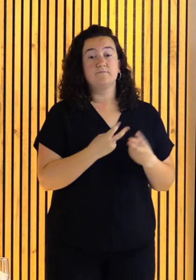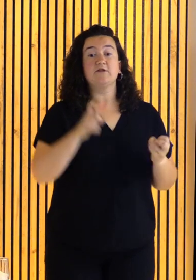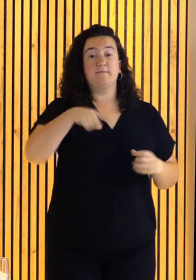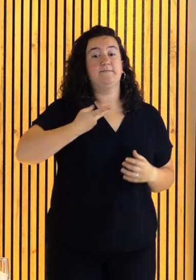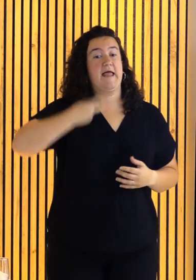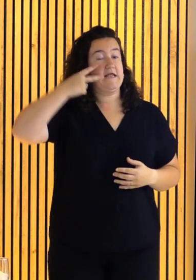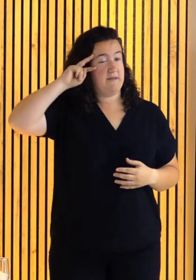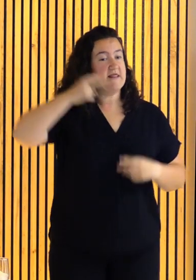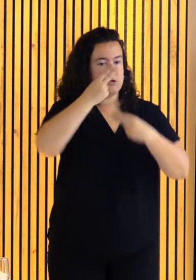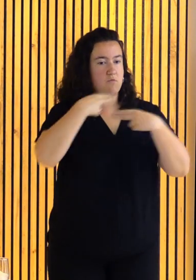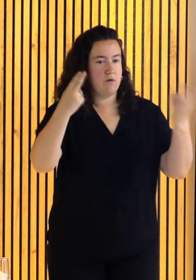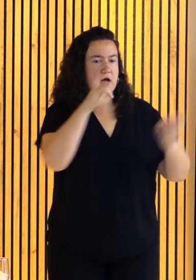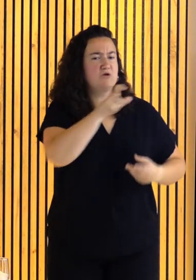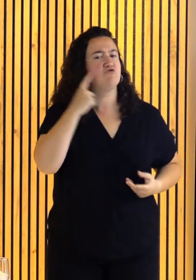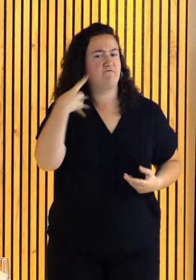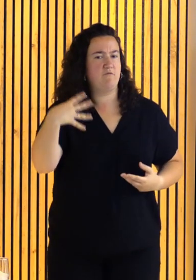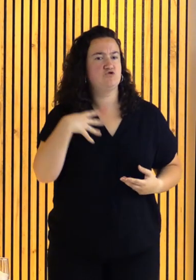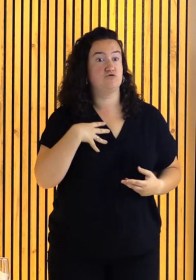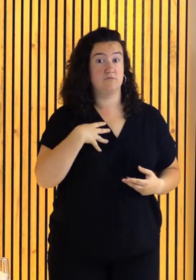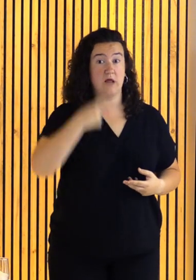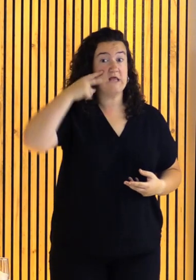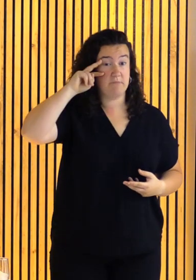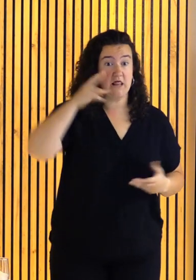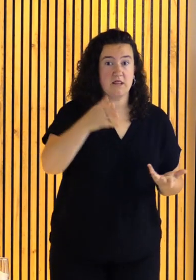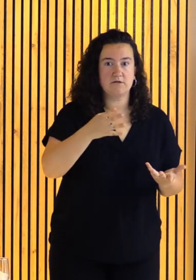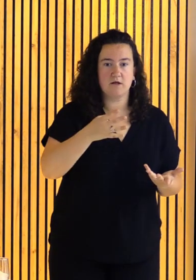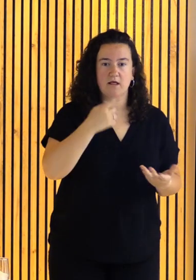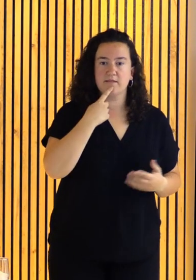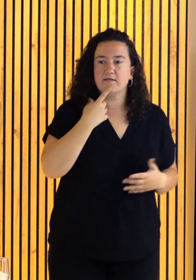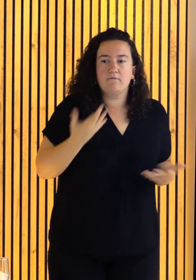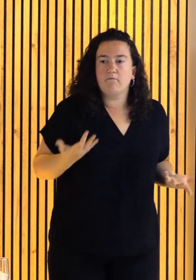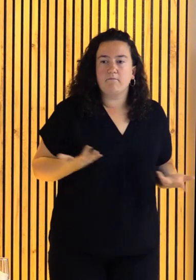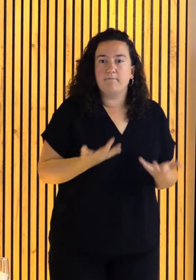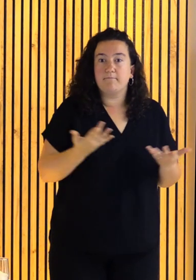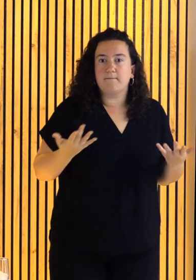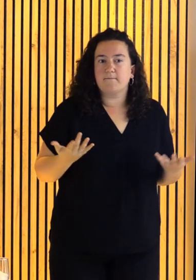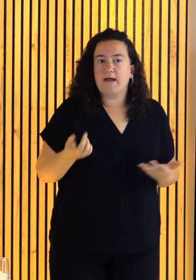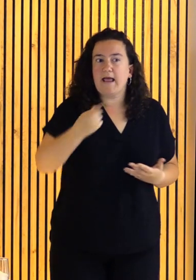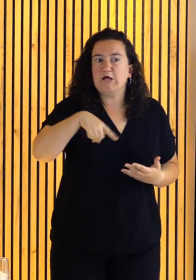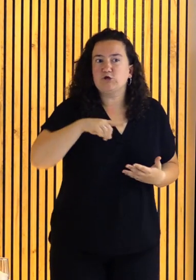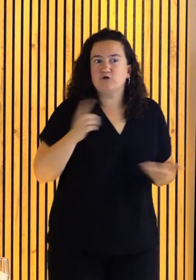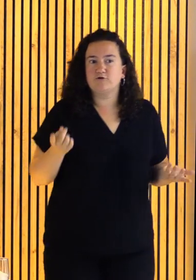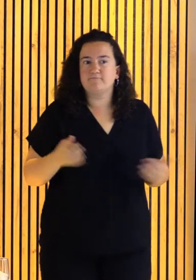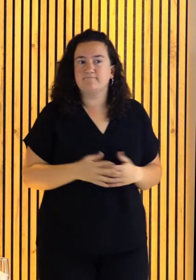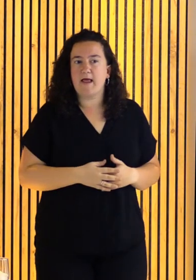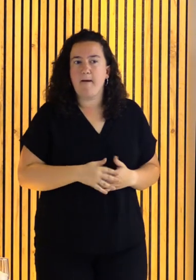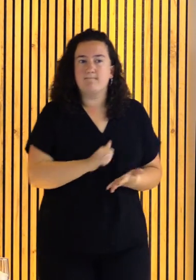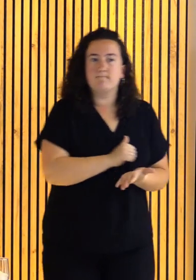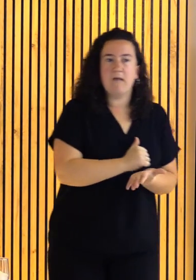pertsonaia ezagunenak, ba, nola kanpora joan behar izan zutela haien ba, Maritxu edo